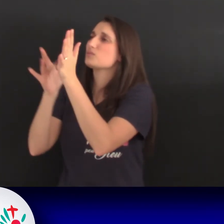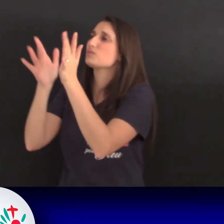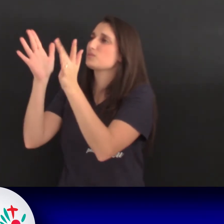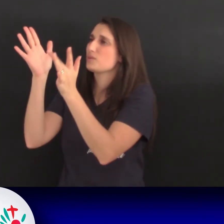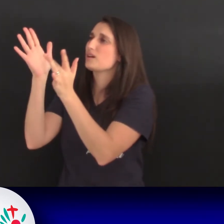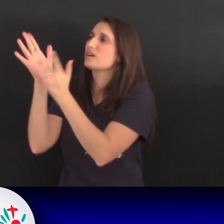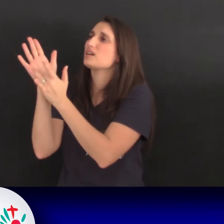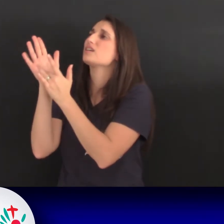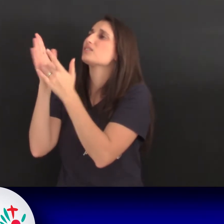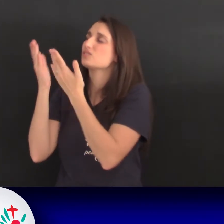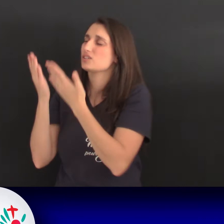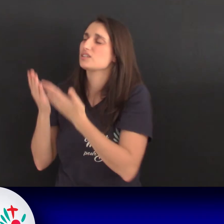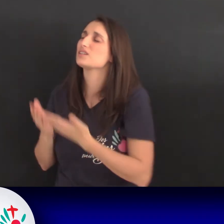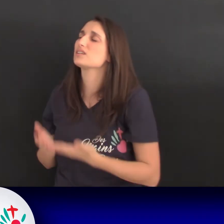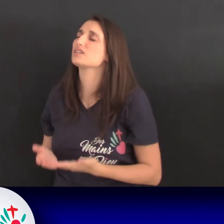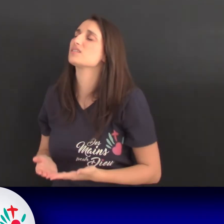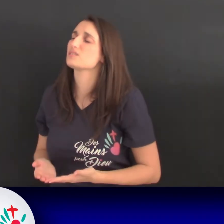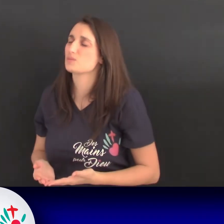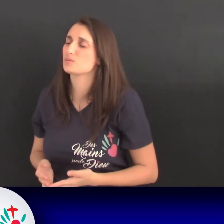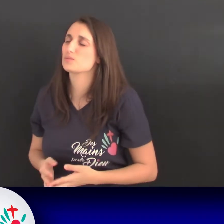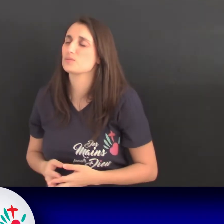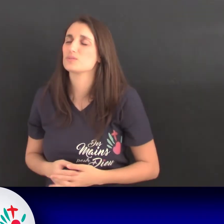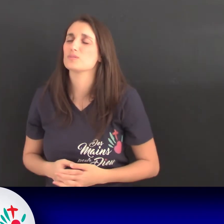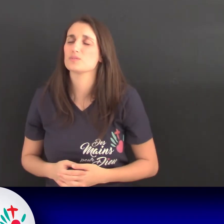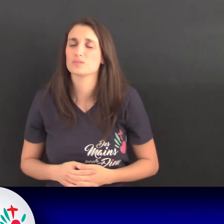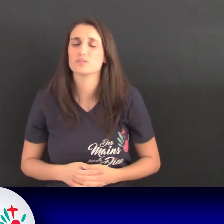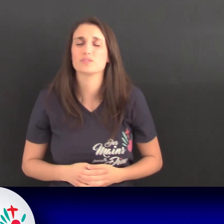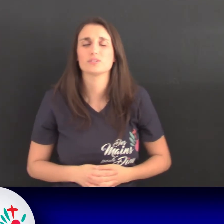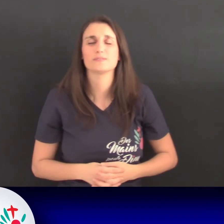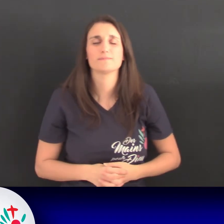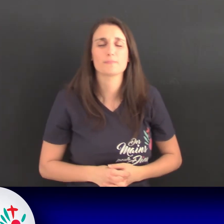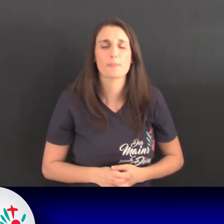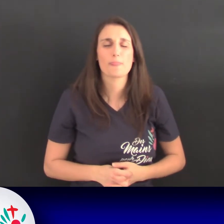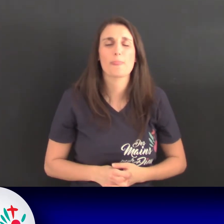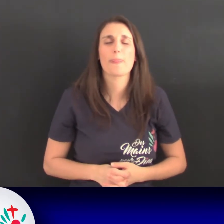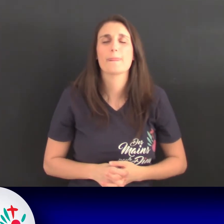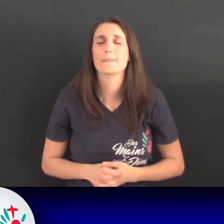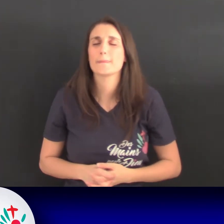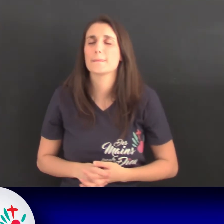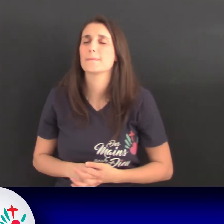centré sur toi, Jésus.